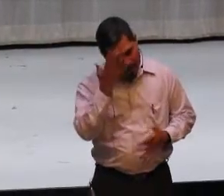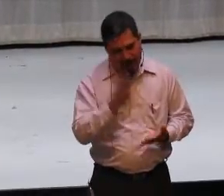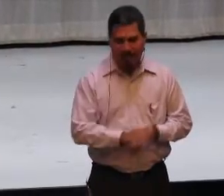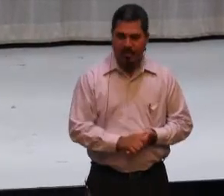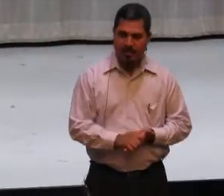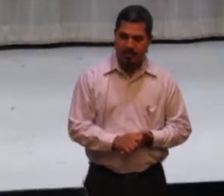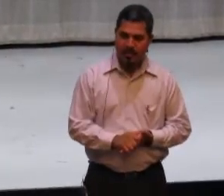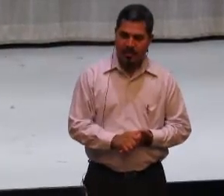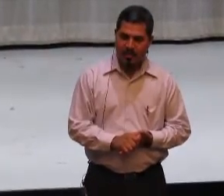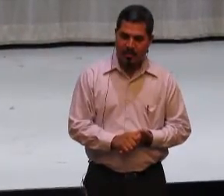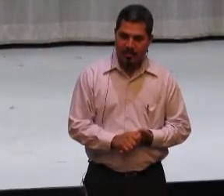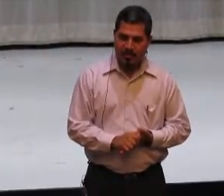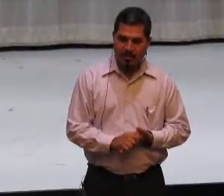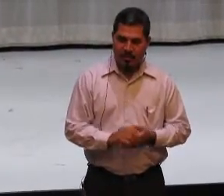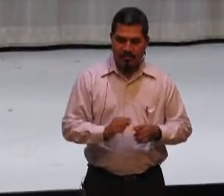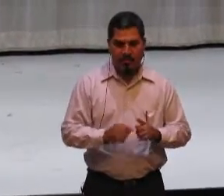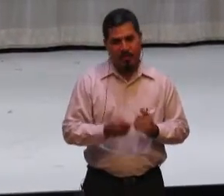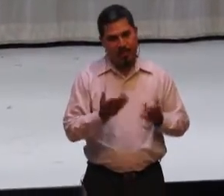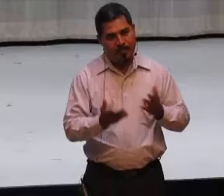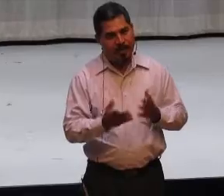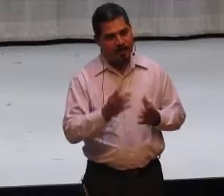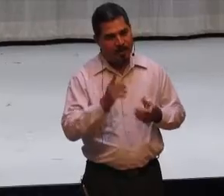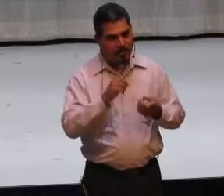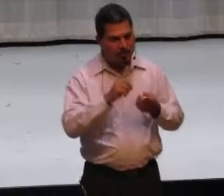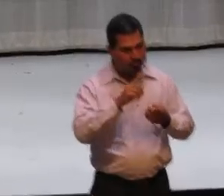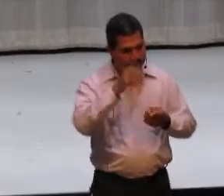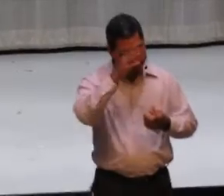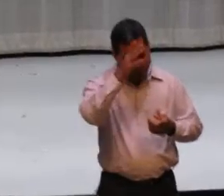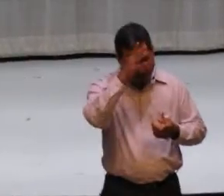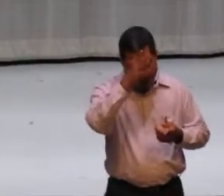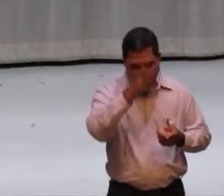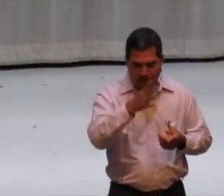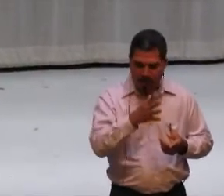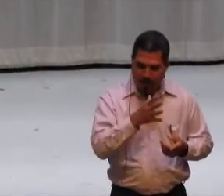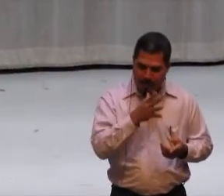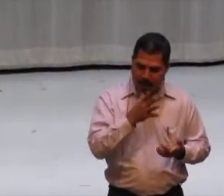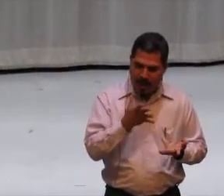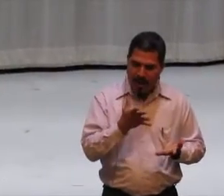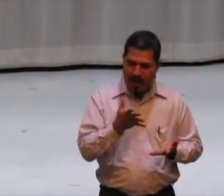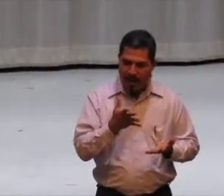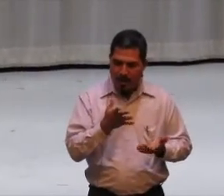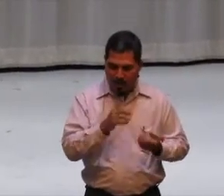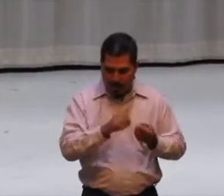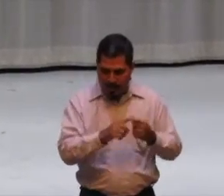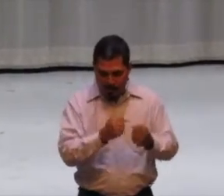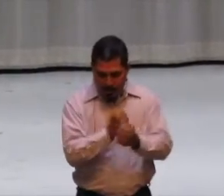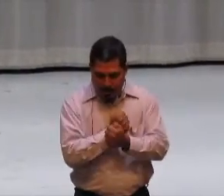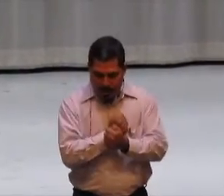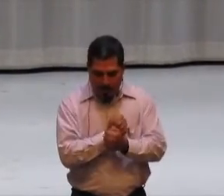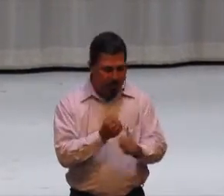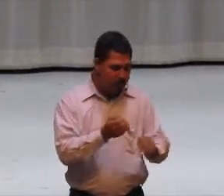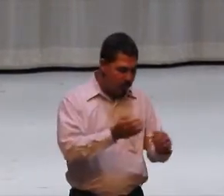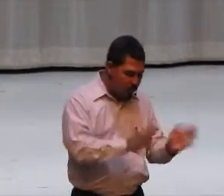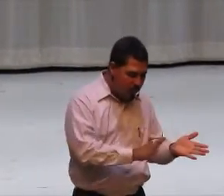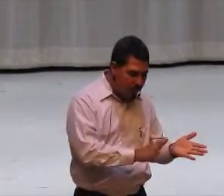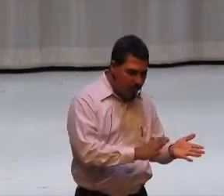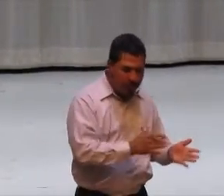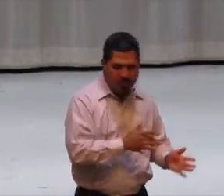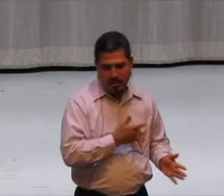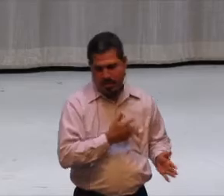enfermedad, porque tal vez algún papá o alguna mamá o algún amigo que amamos se murió, nos